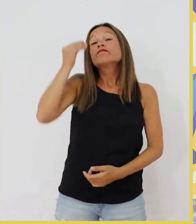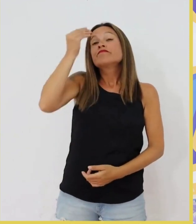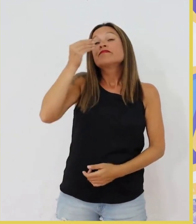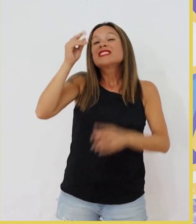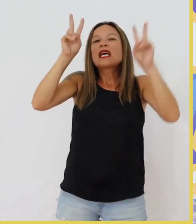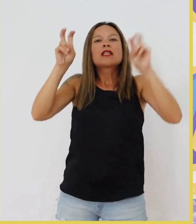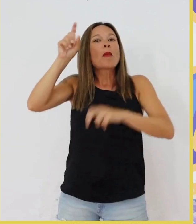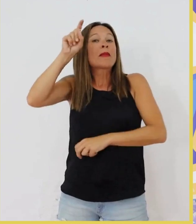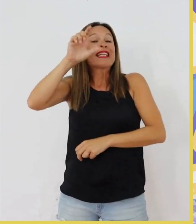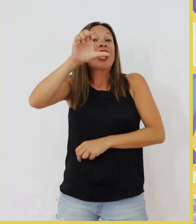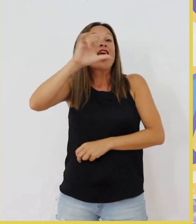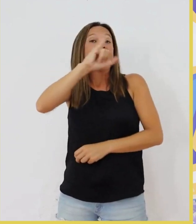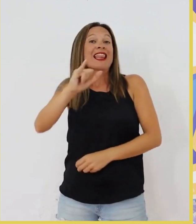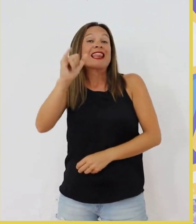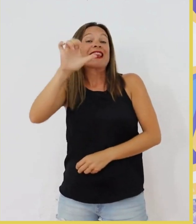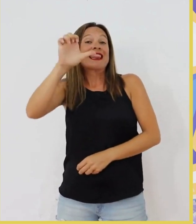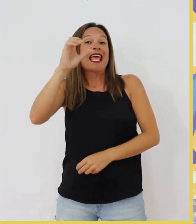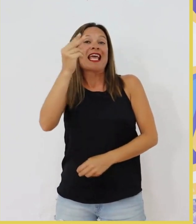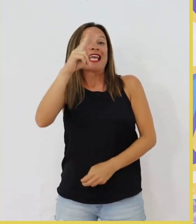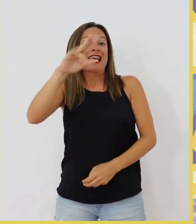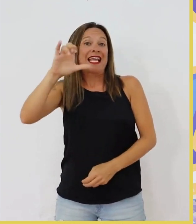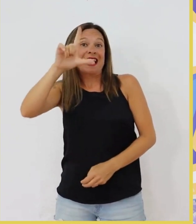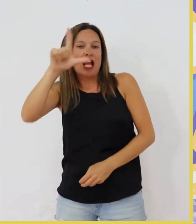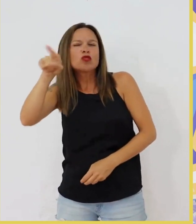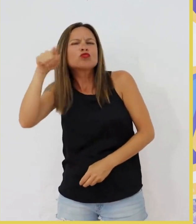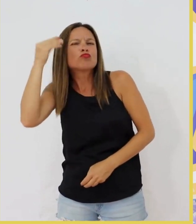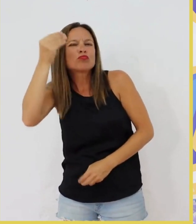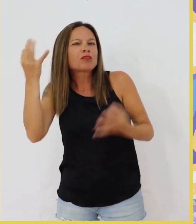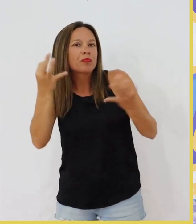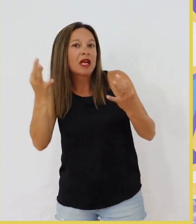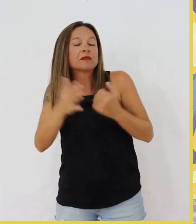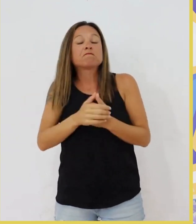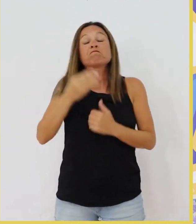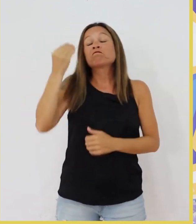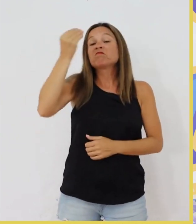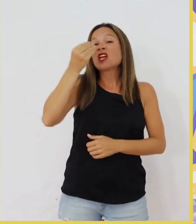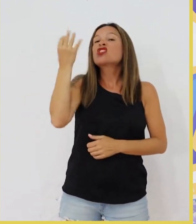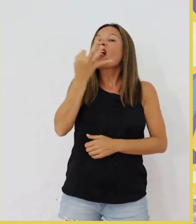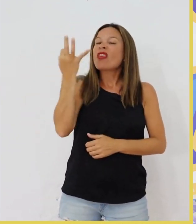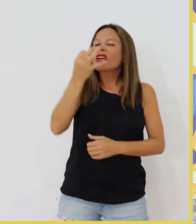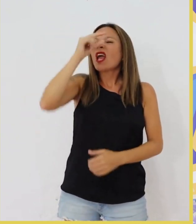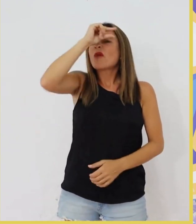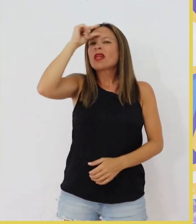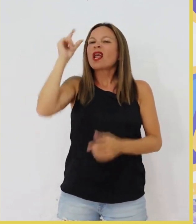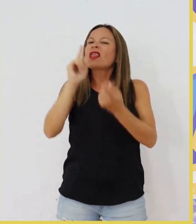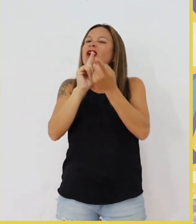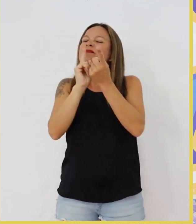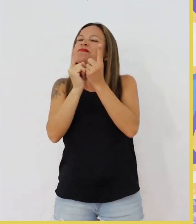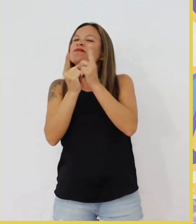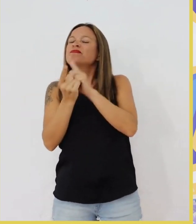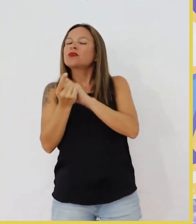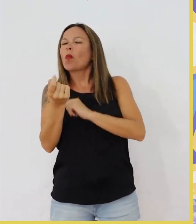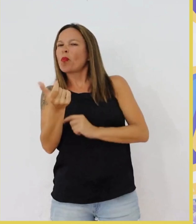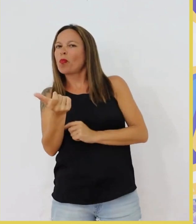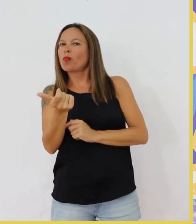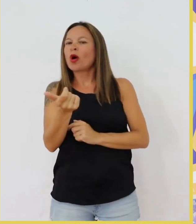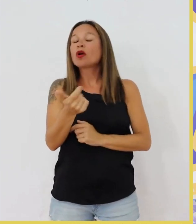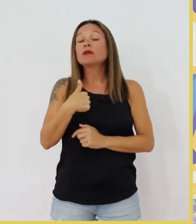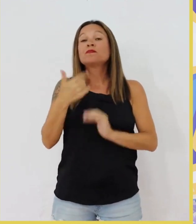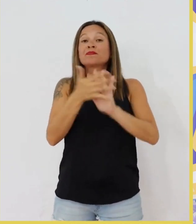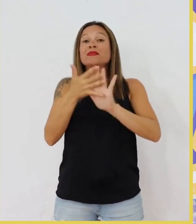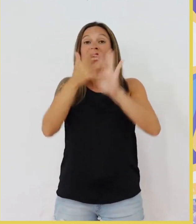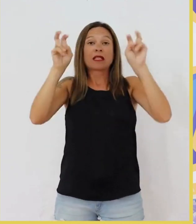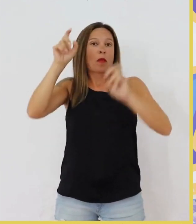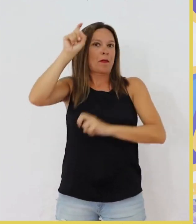¿Qué piensas sobre los maestros, Ezequiel? Pienso que deberían de cambiar un poquito la mentalidad. Voy a hablar de